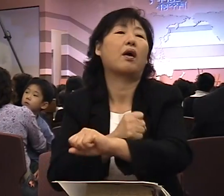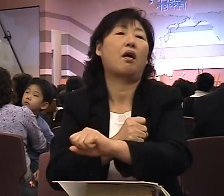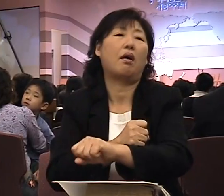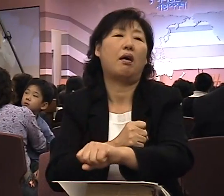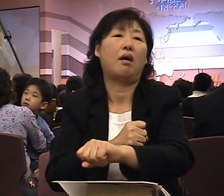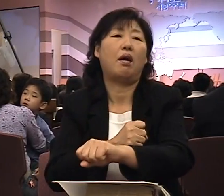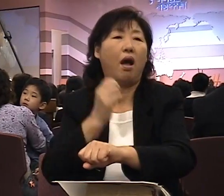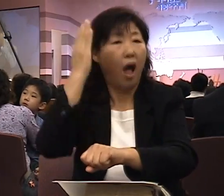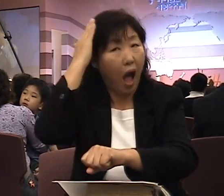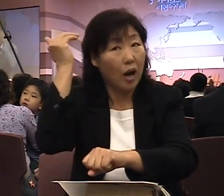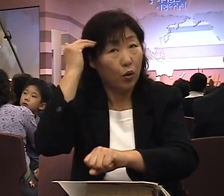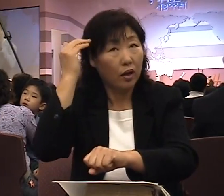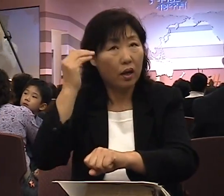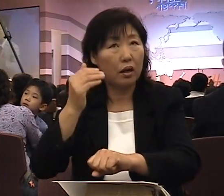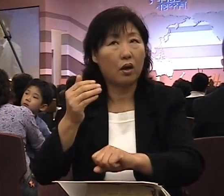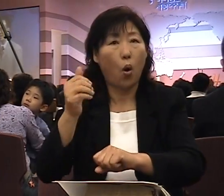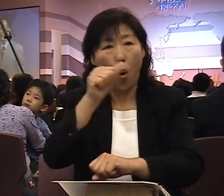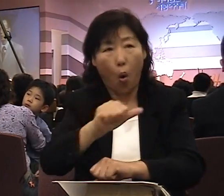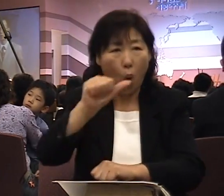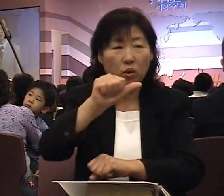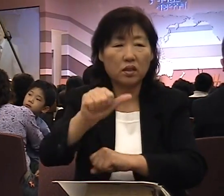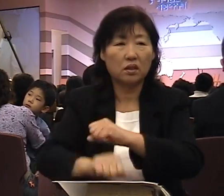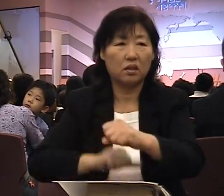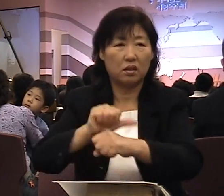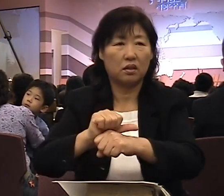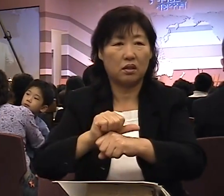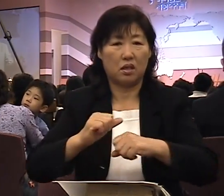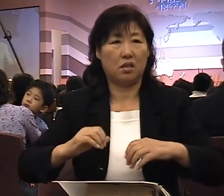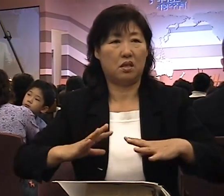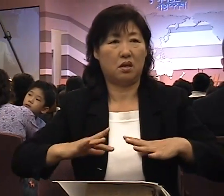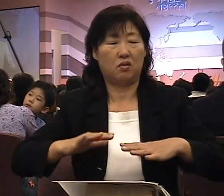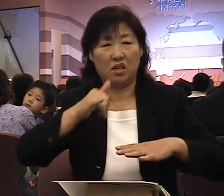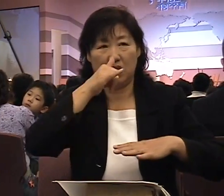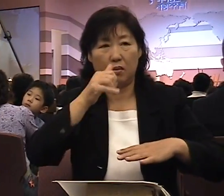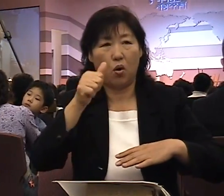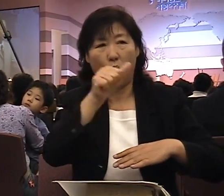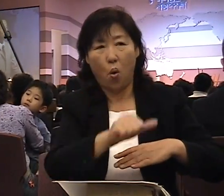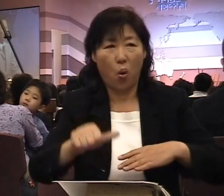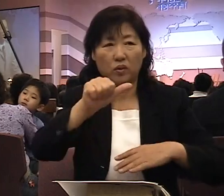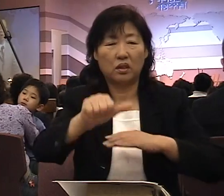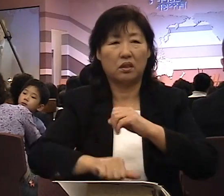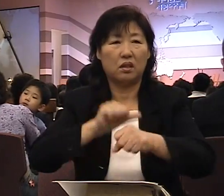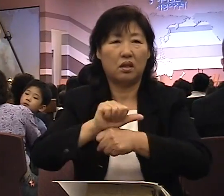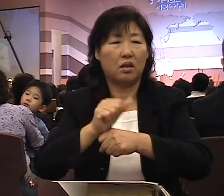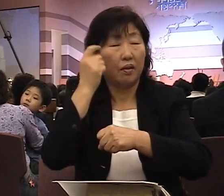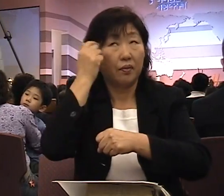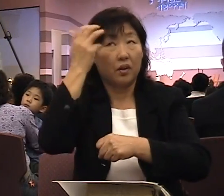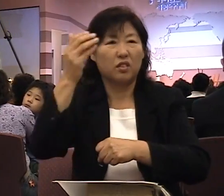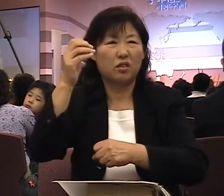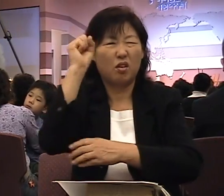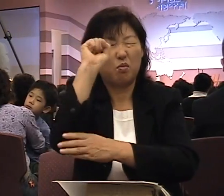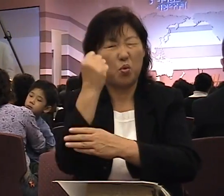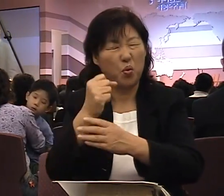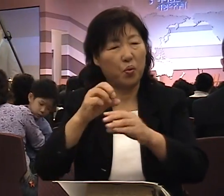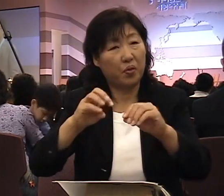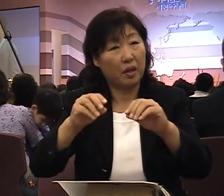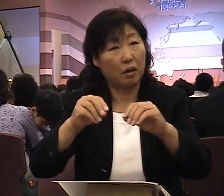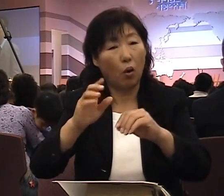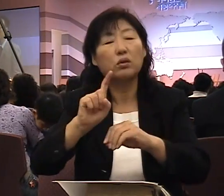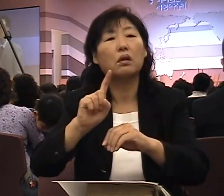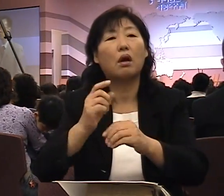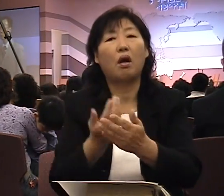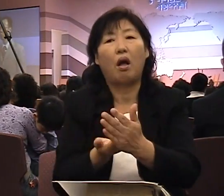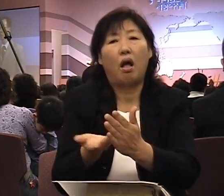마찬가지였죠. 정말 그 5,000년의 역사를 자랑하고 있지만 5,000년 동안 영적으로 묵은 땅을 어떻게 하나님께서 기경시켜